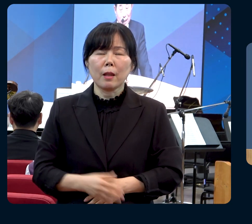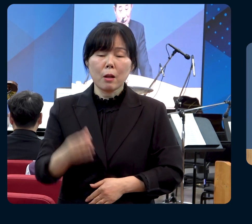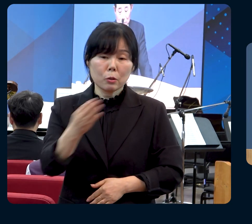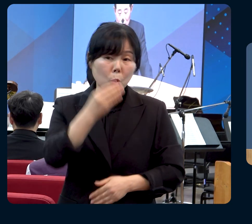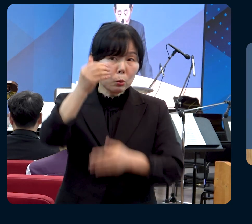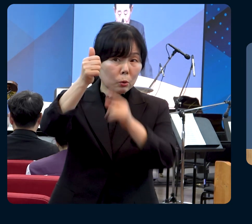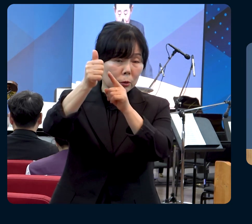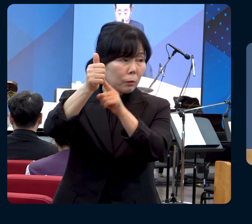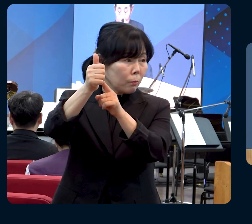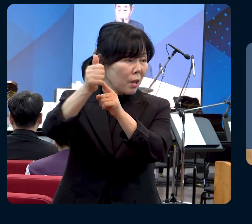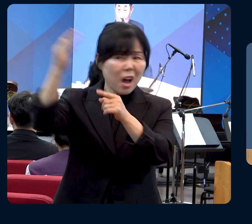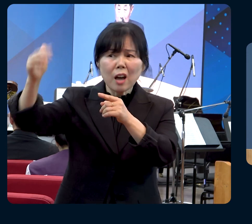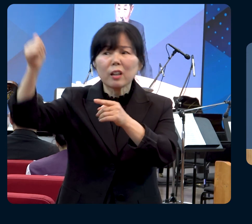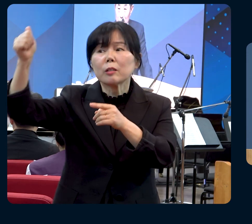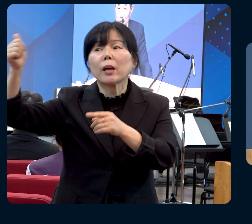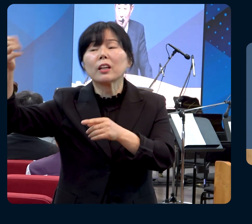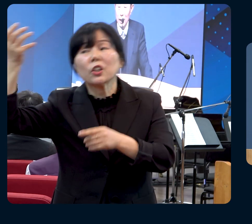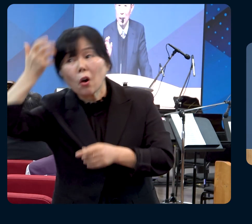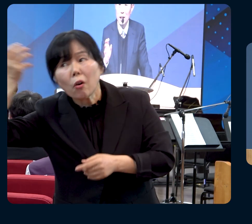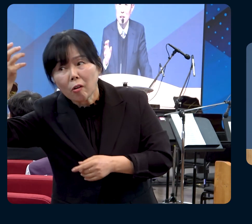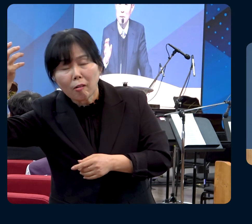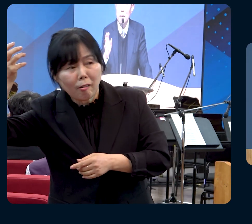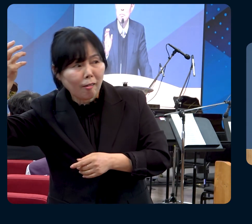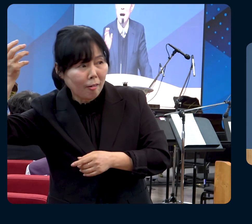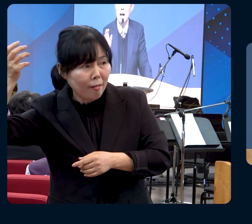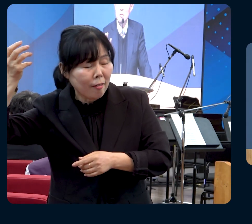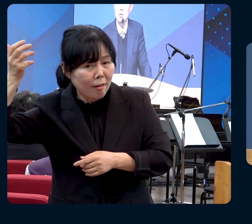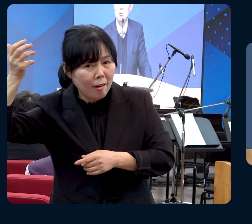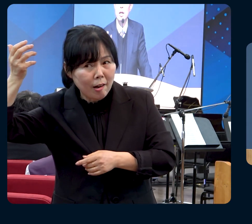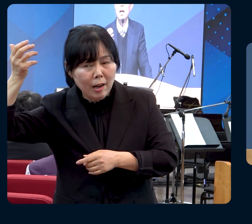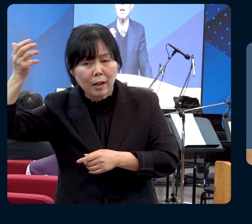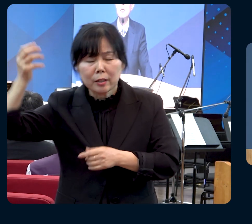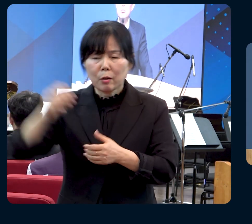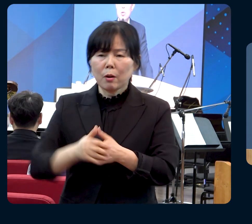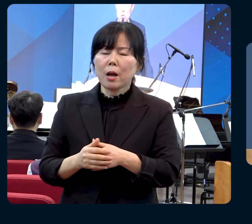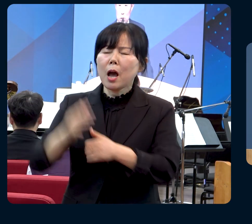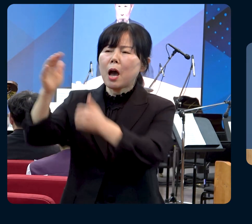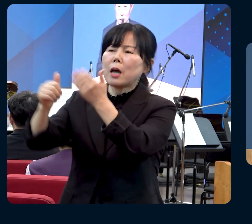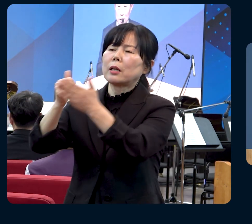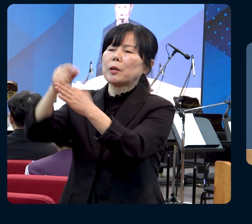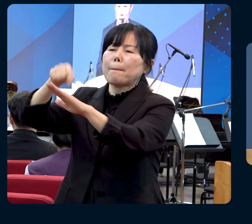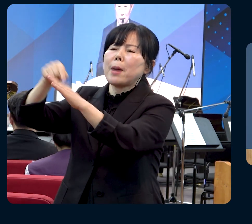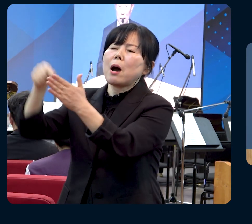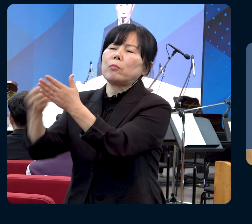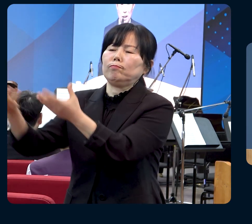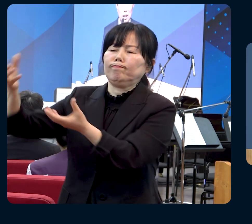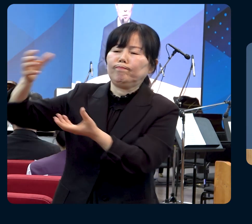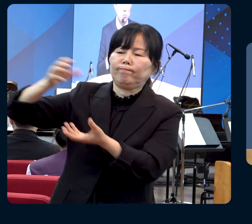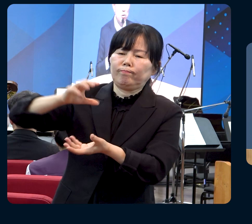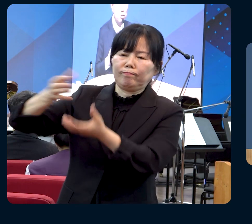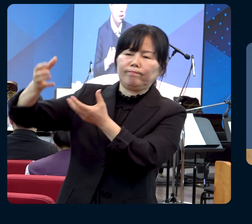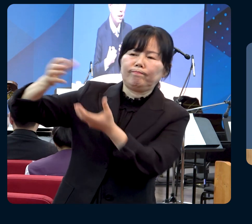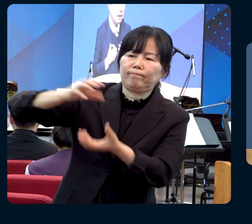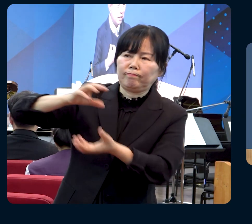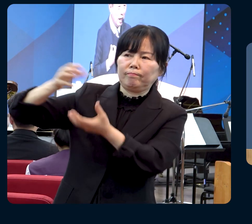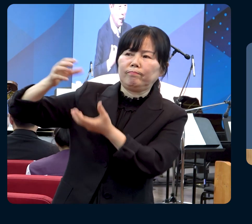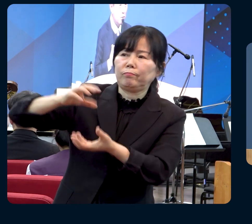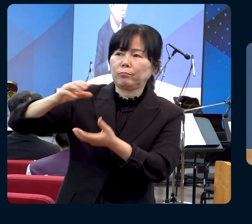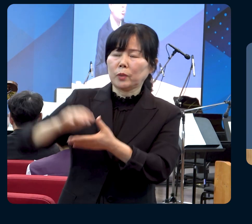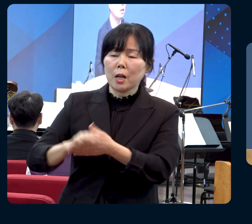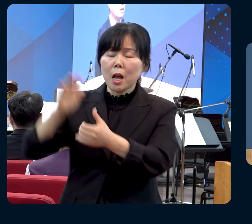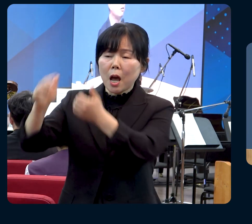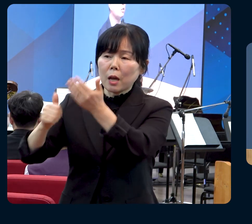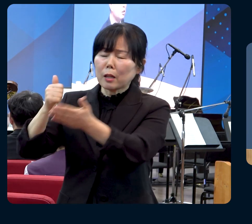성령은 하나님의 영이시기 때문에 하나님의 마음을 우리에게 부어주십니다. 하나님이 무엇을